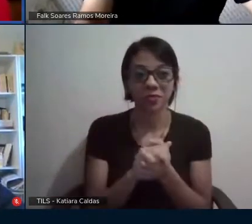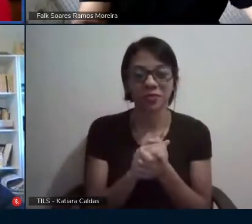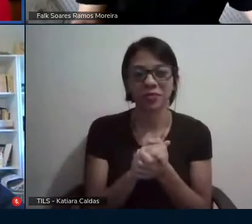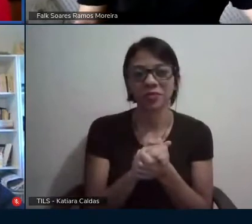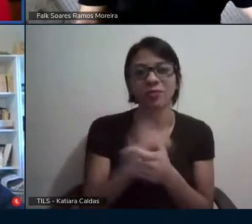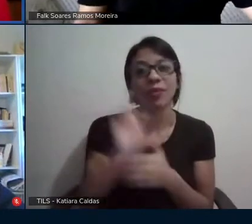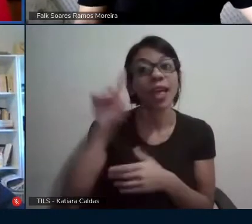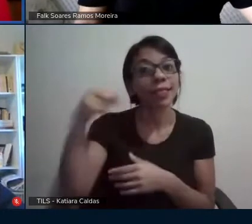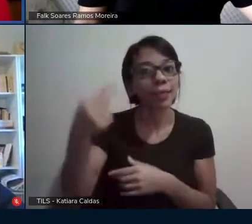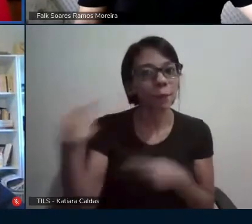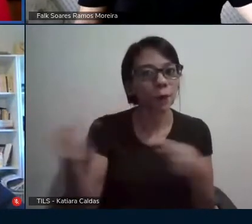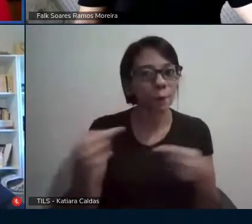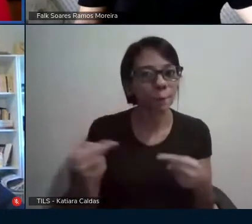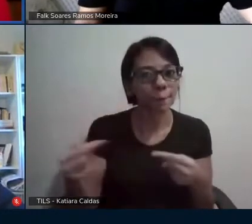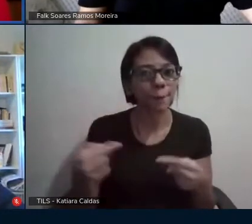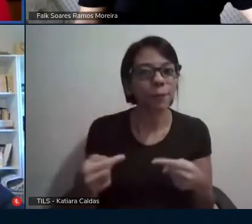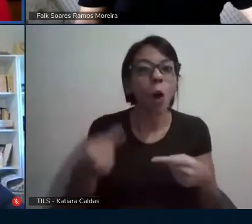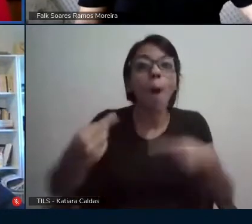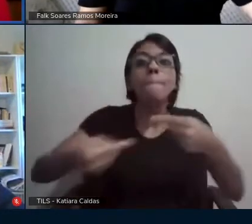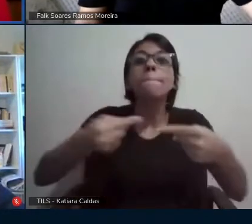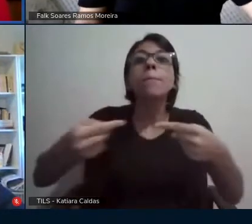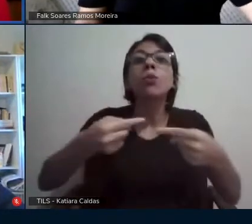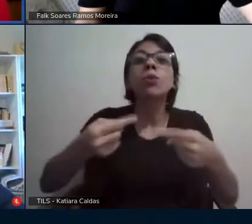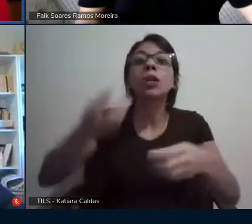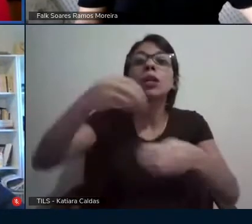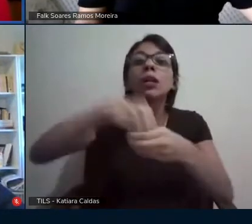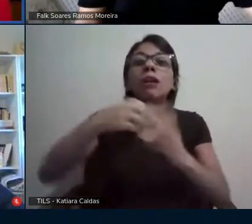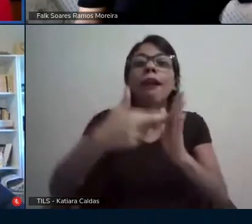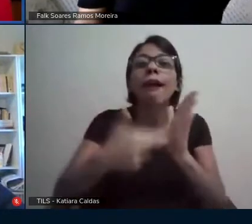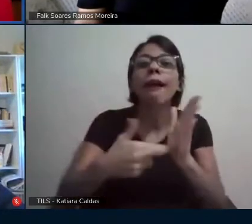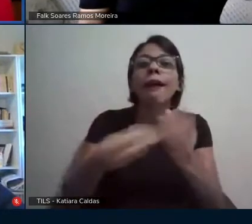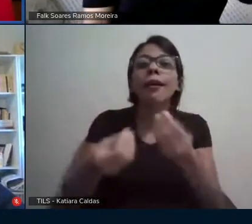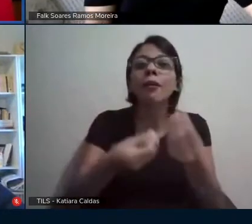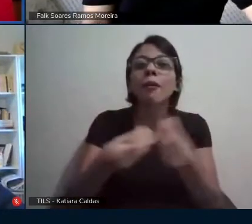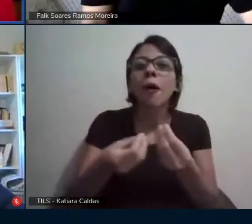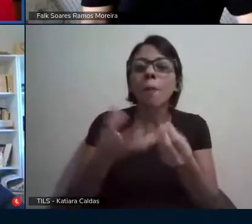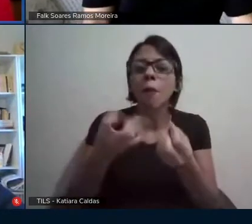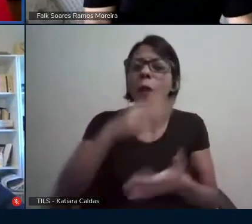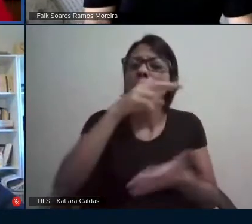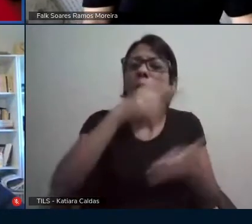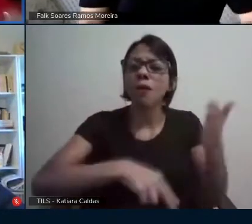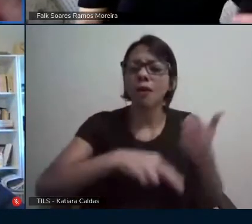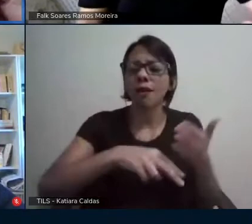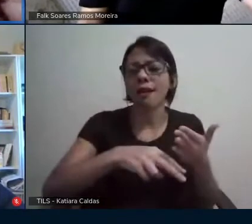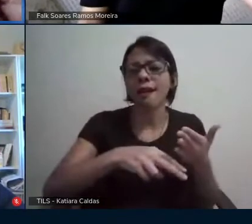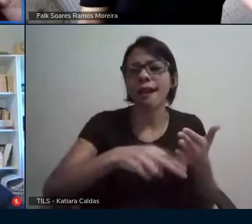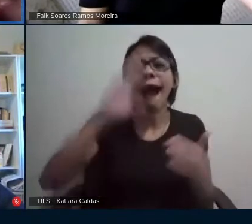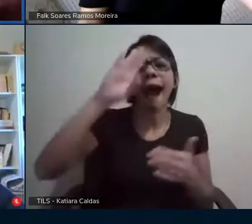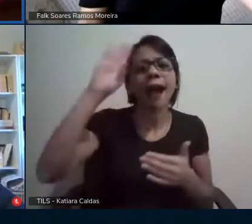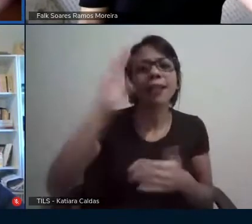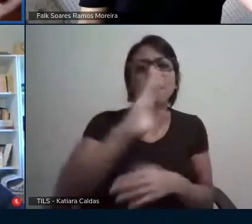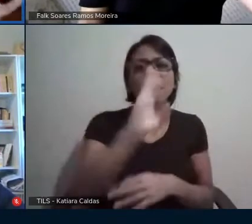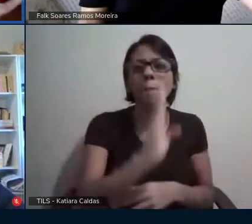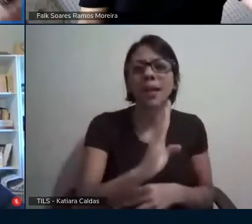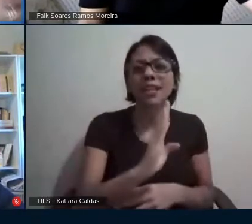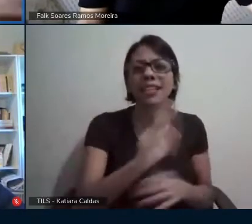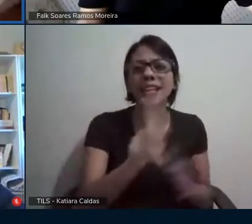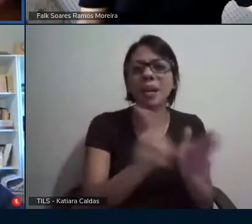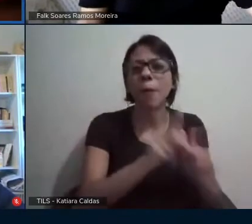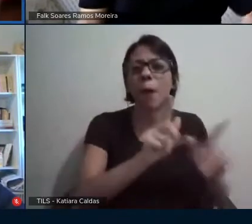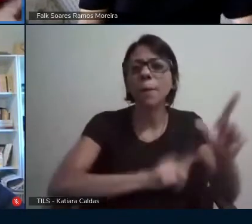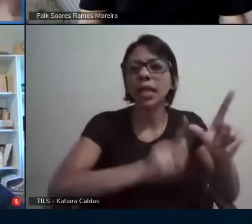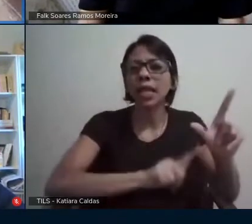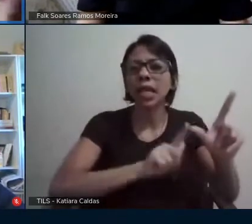Depois a gente discute as políticas que vão fazer. Vamos ler a Academia Brasileira. Ela foi criada há muito tempo, mas ela está